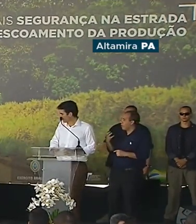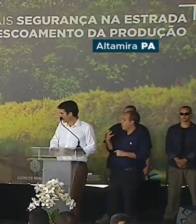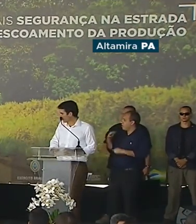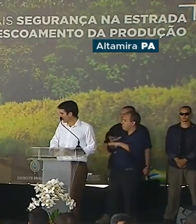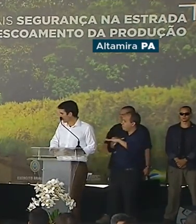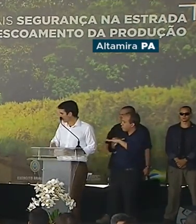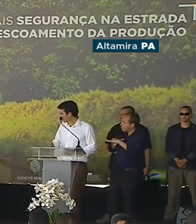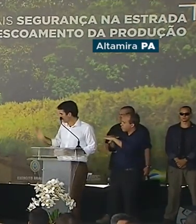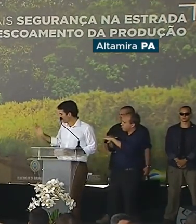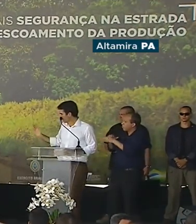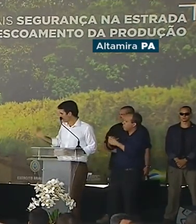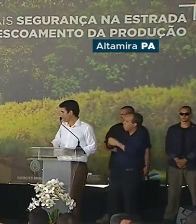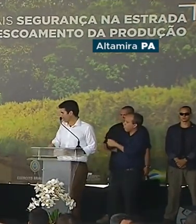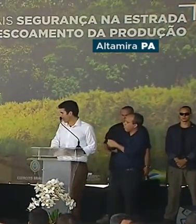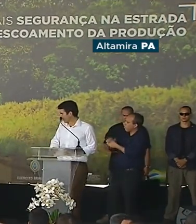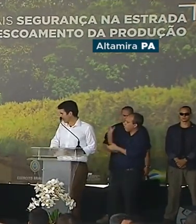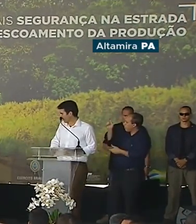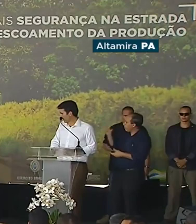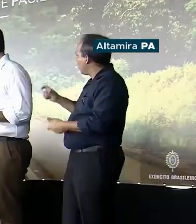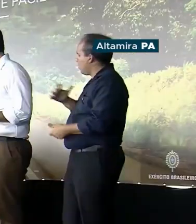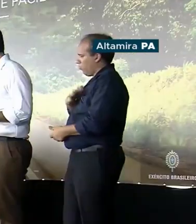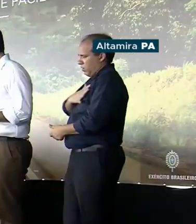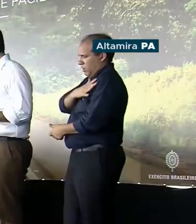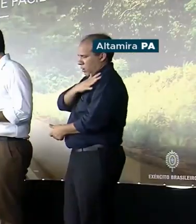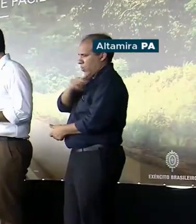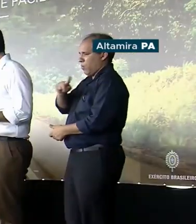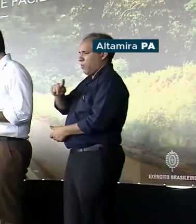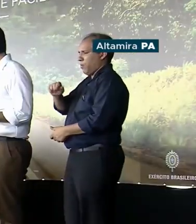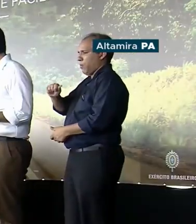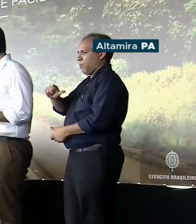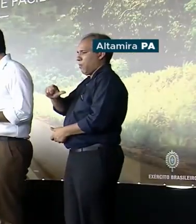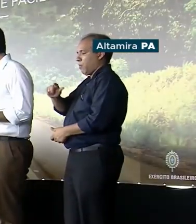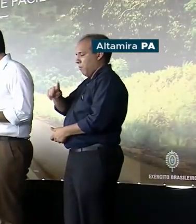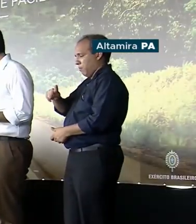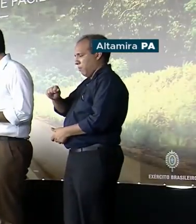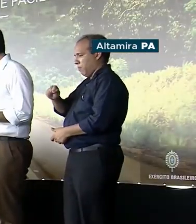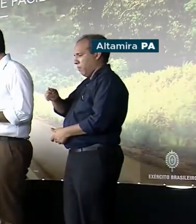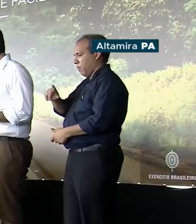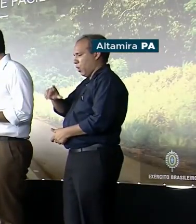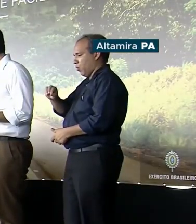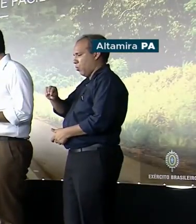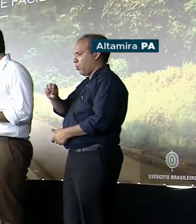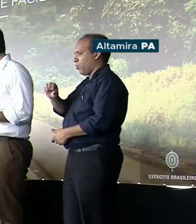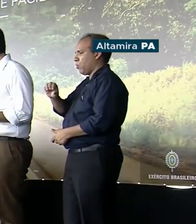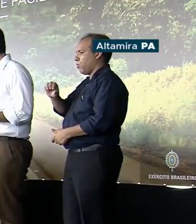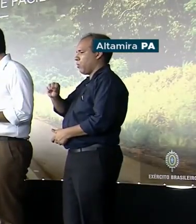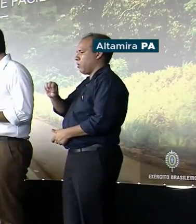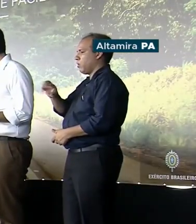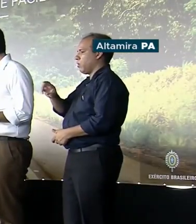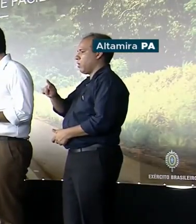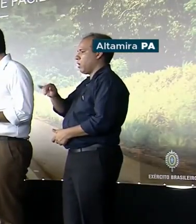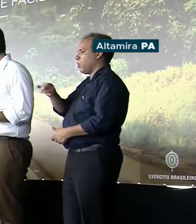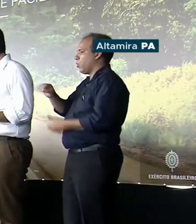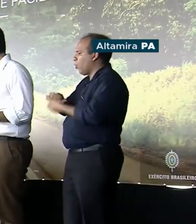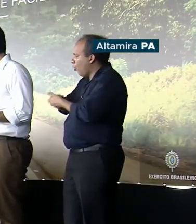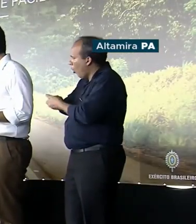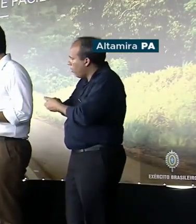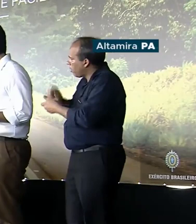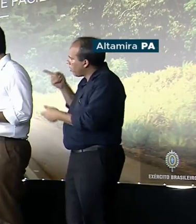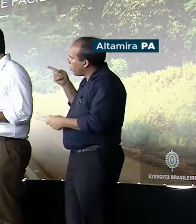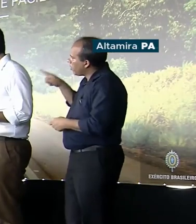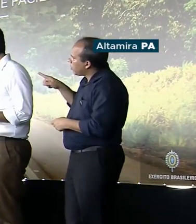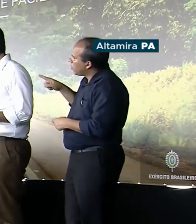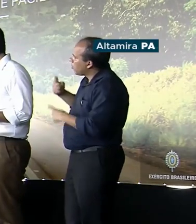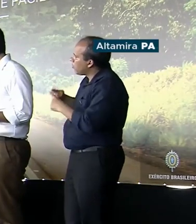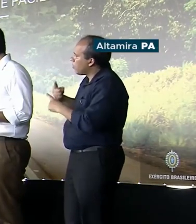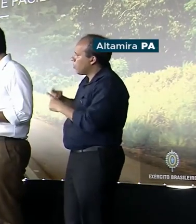gostaria de fazer o cumprimento em nome do General Paulo Sérgio. Com a sua permissão, gostaria de fazer este cumprimento, já que o General